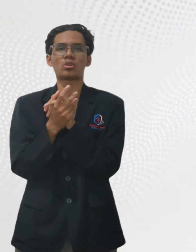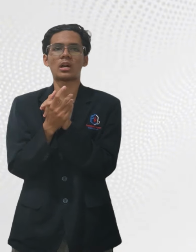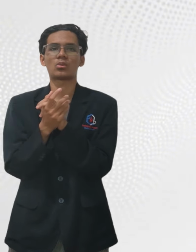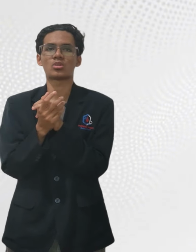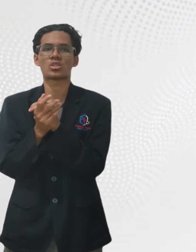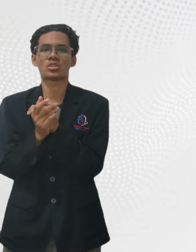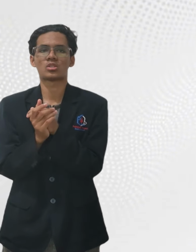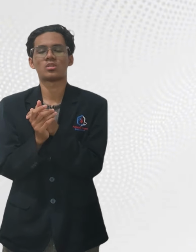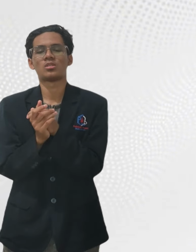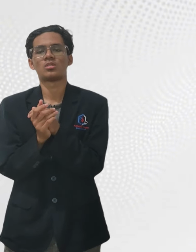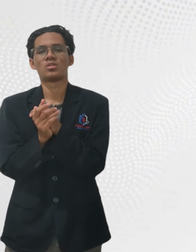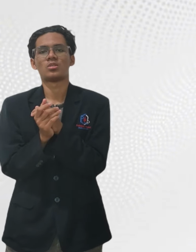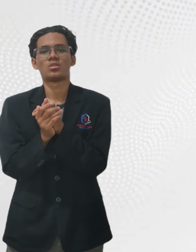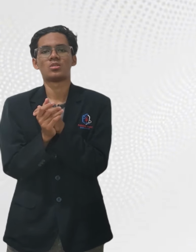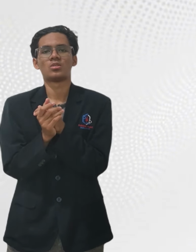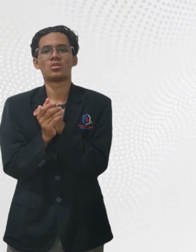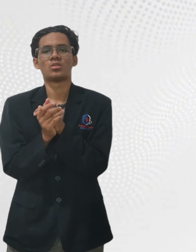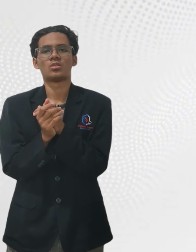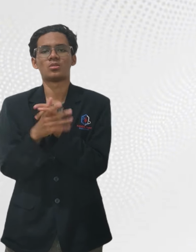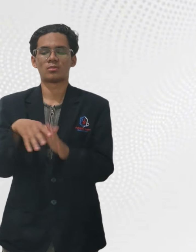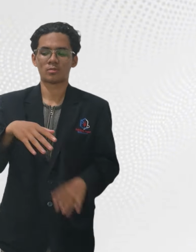dan mengatur arus.